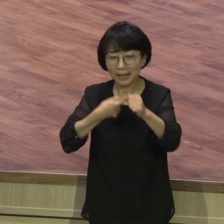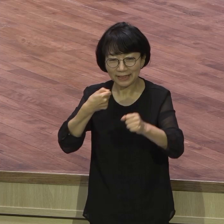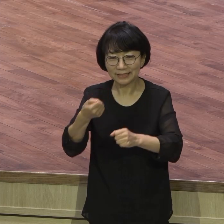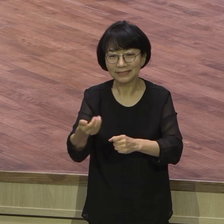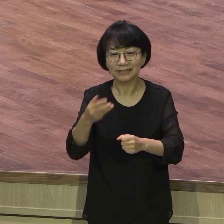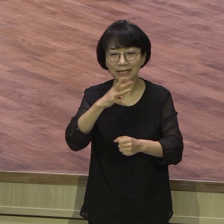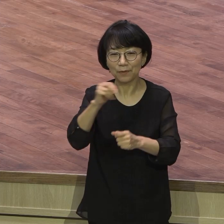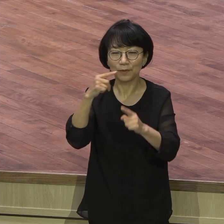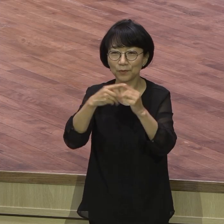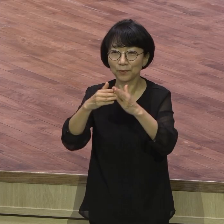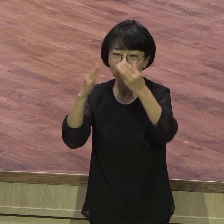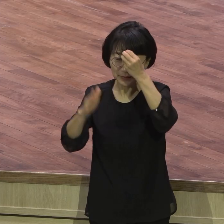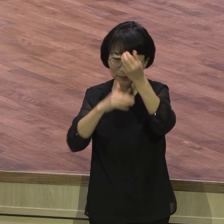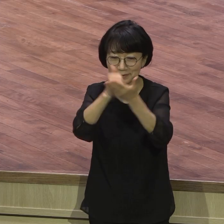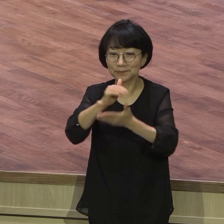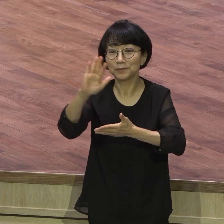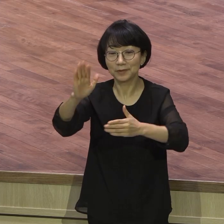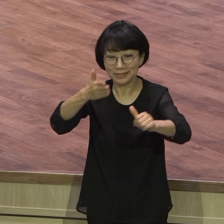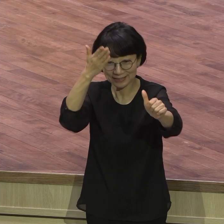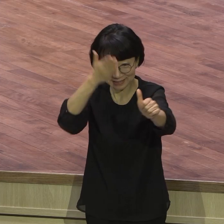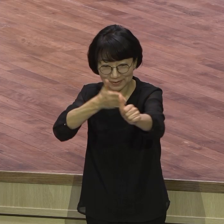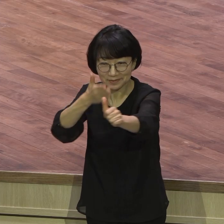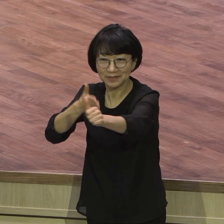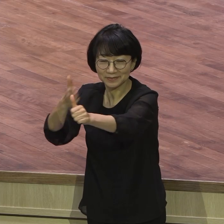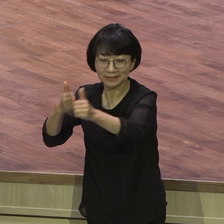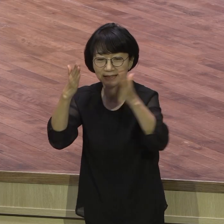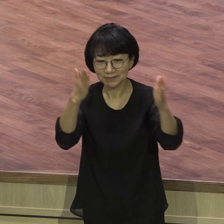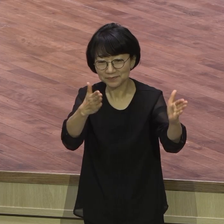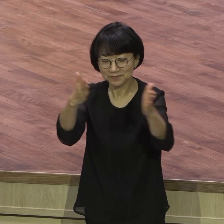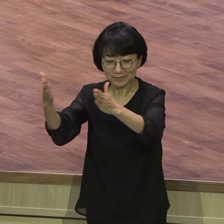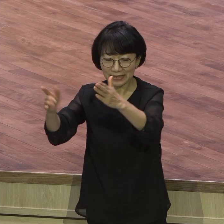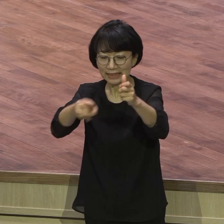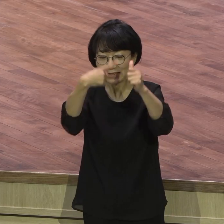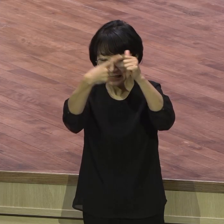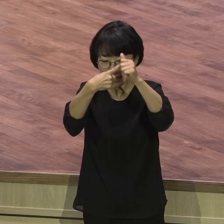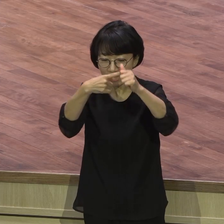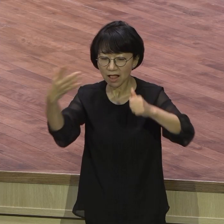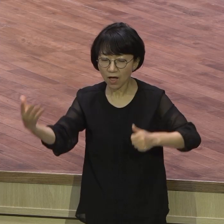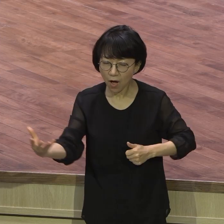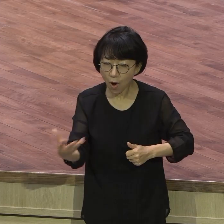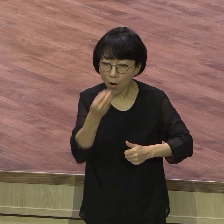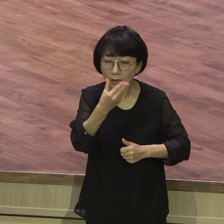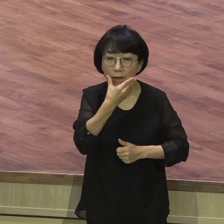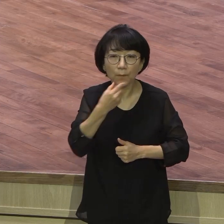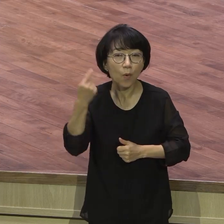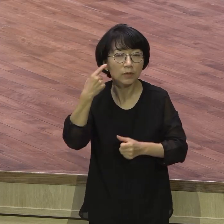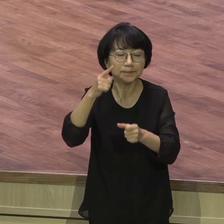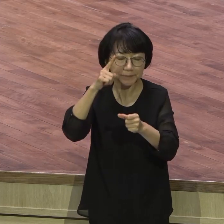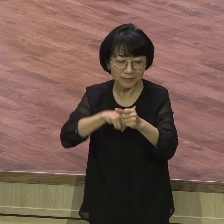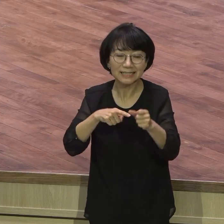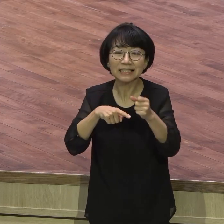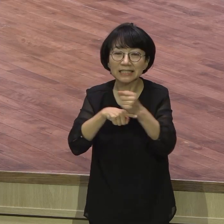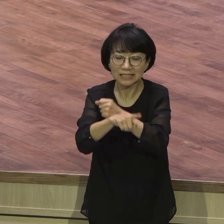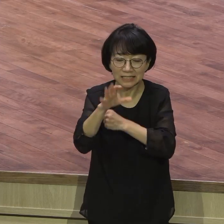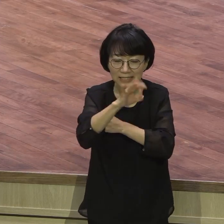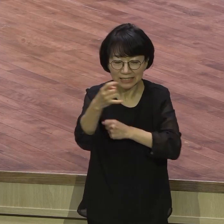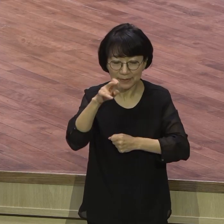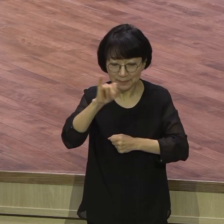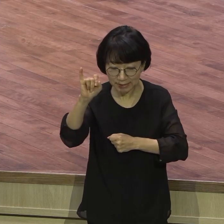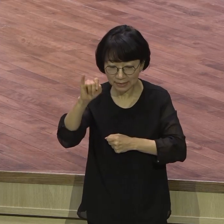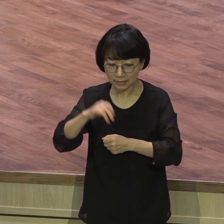축복합니다. 그럼 첫째로 거룩의 복음적 의미입니다. 1, 2절 다시 봅니다. 여왕께서 여왕께서 모세에게 말씀하여 이르시되